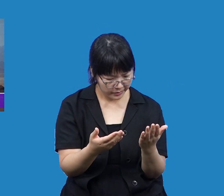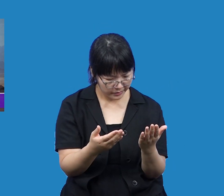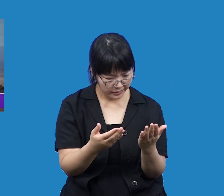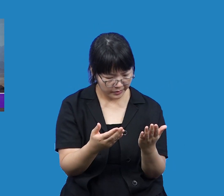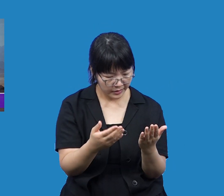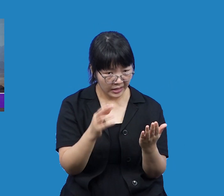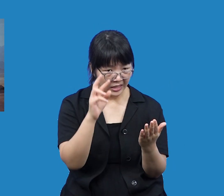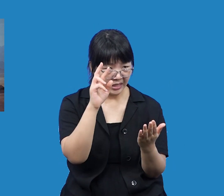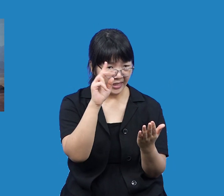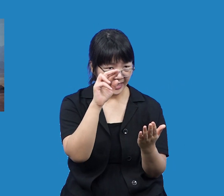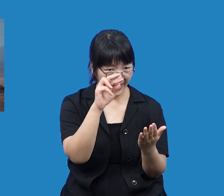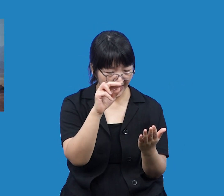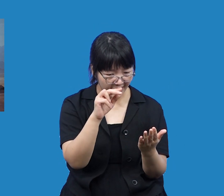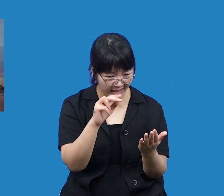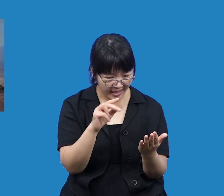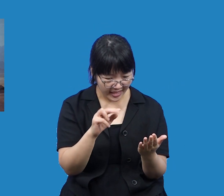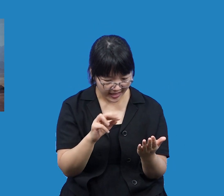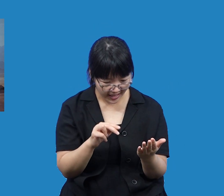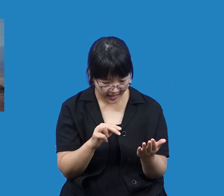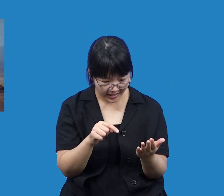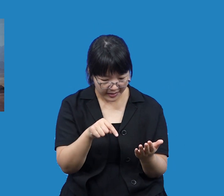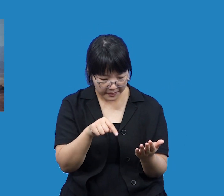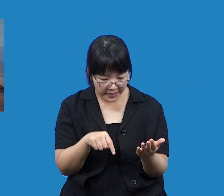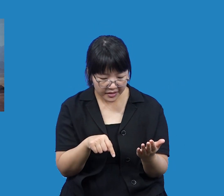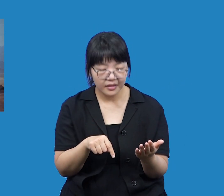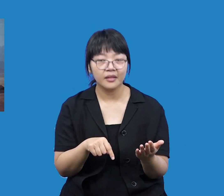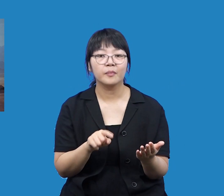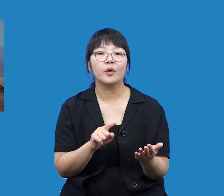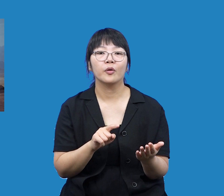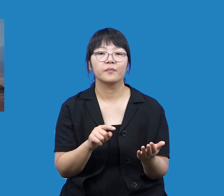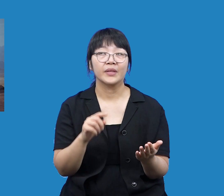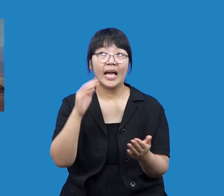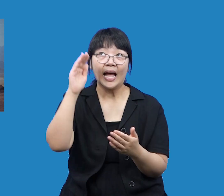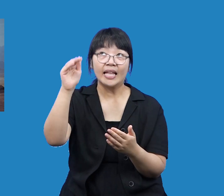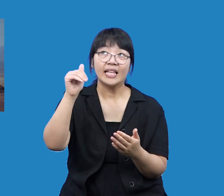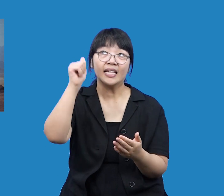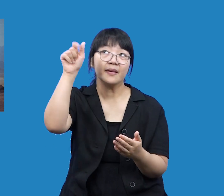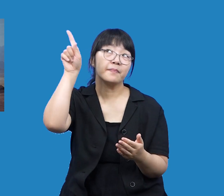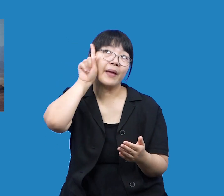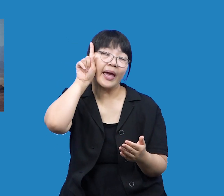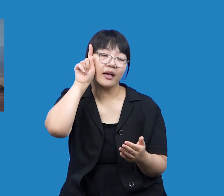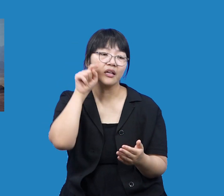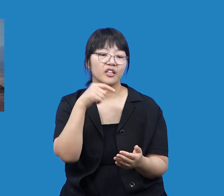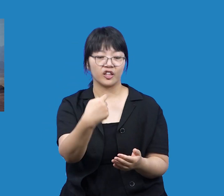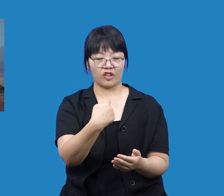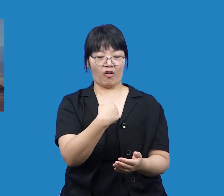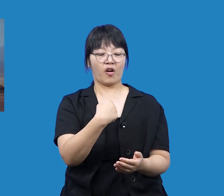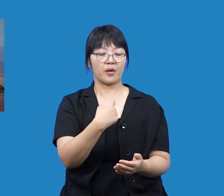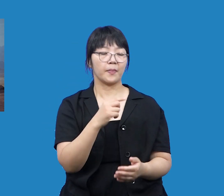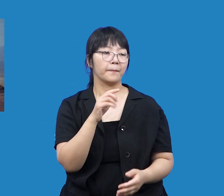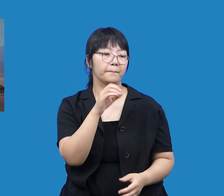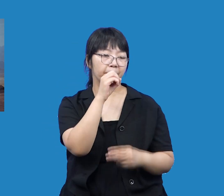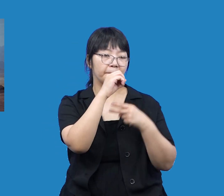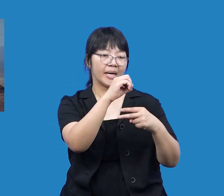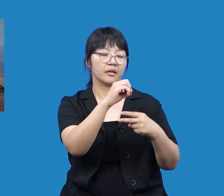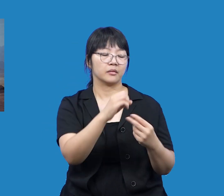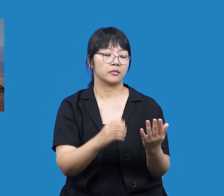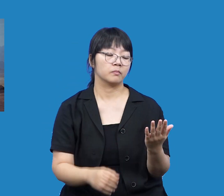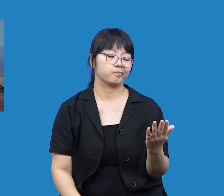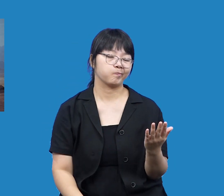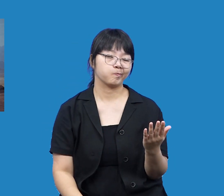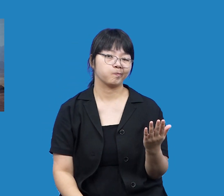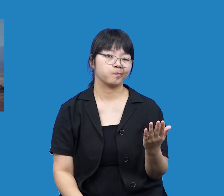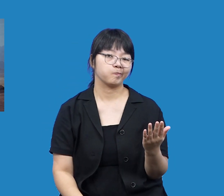있었을까요? 거기에 하나님 100점, 너는 0점. 네. 그런데